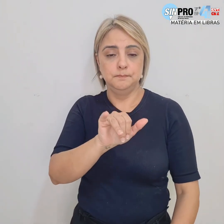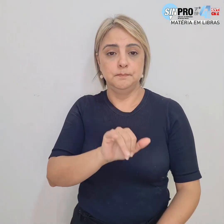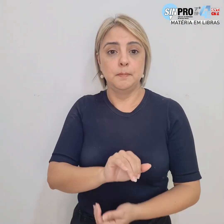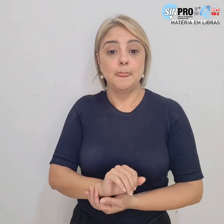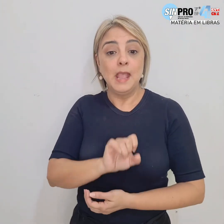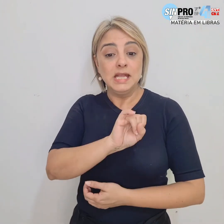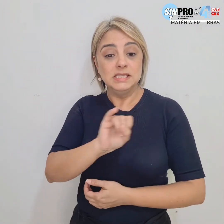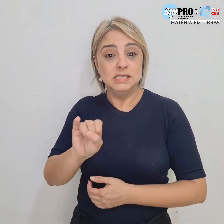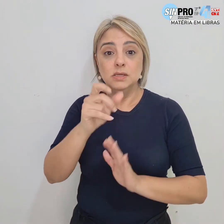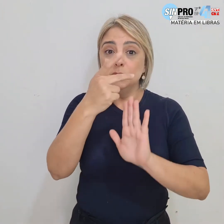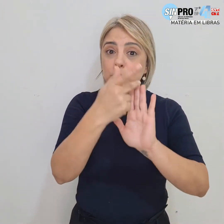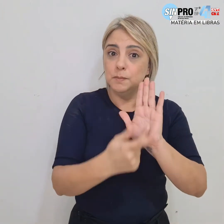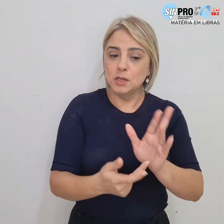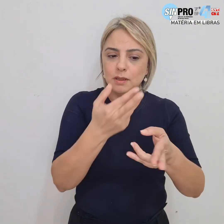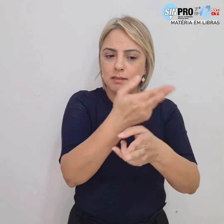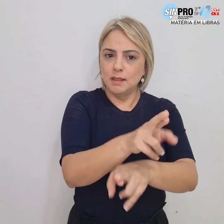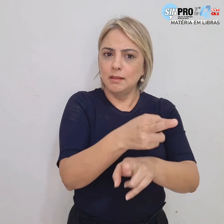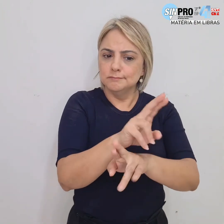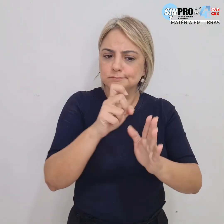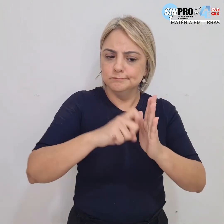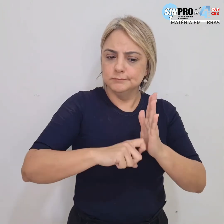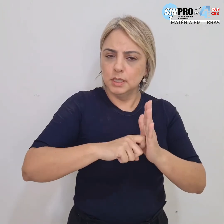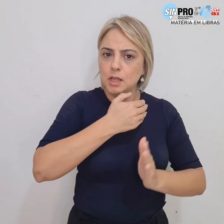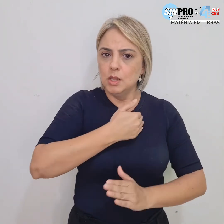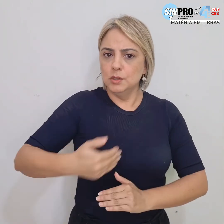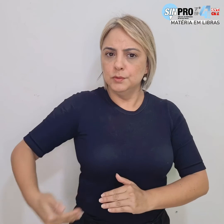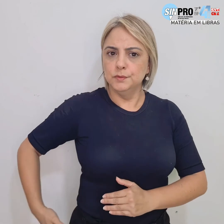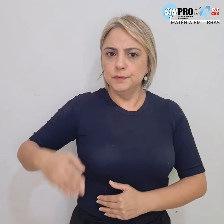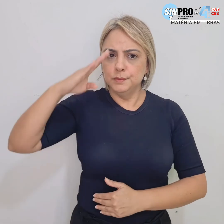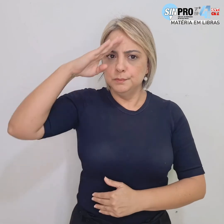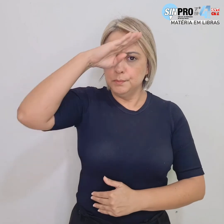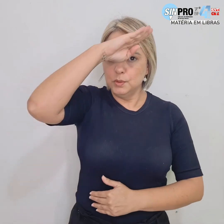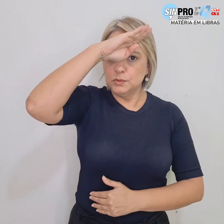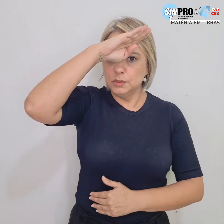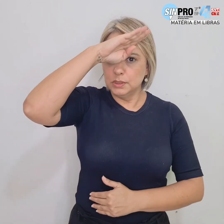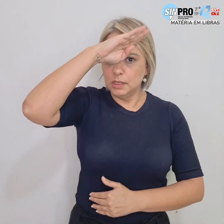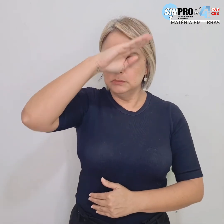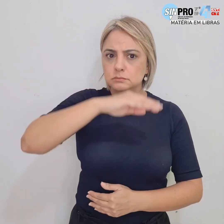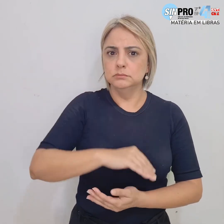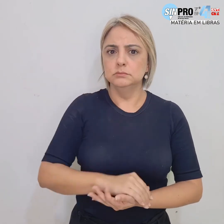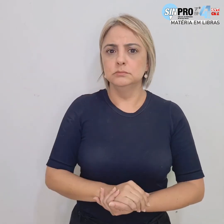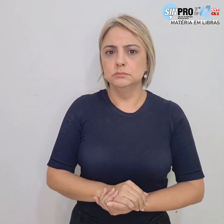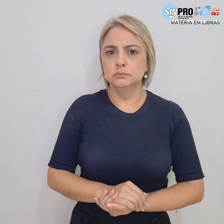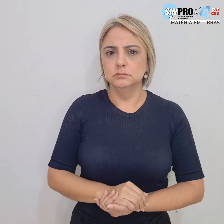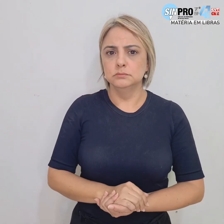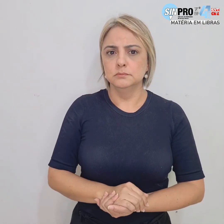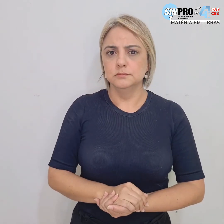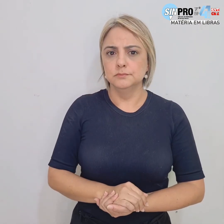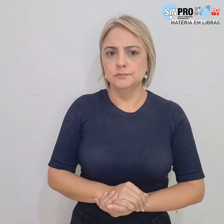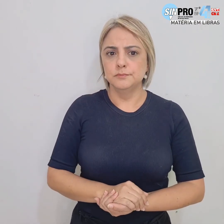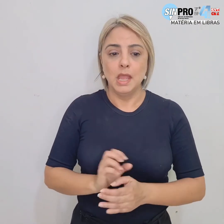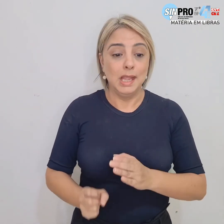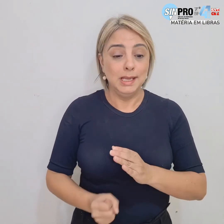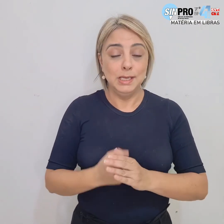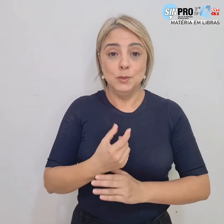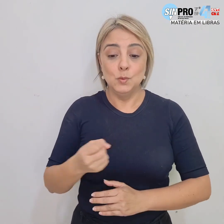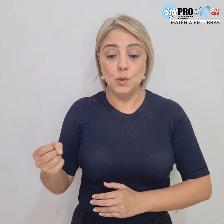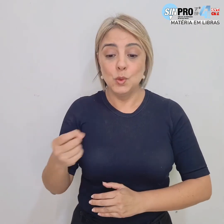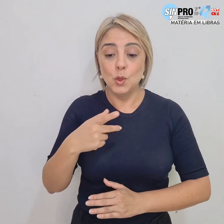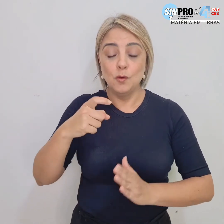Se o projeto da reforma tributária do governo de Jair Bolsonaro, que cria um novo imposto sobre o consumo,